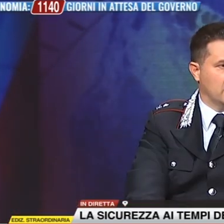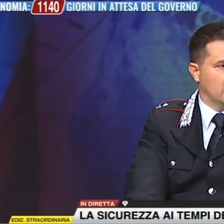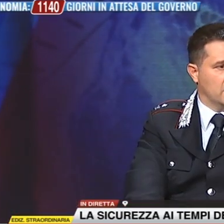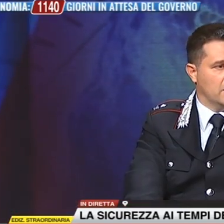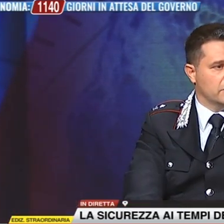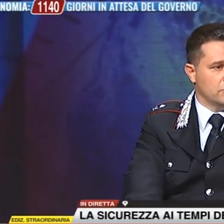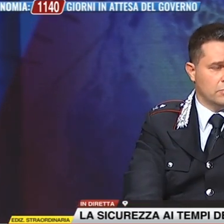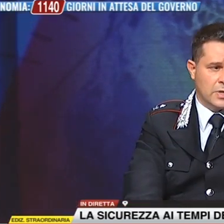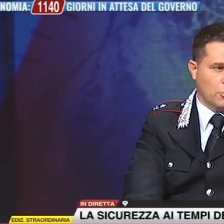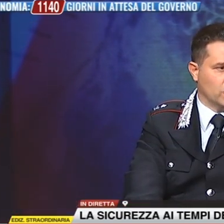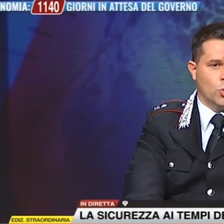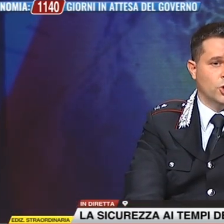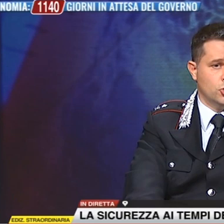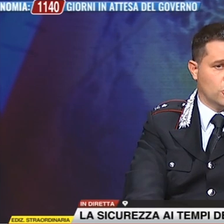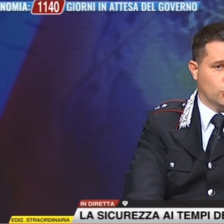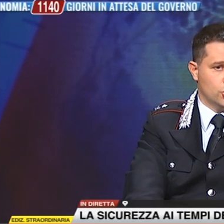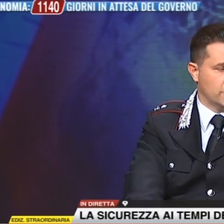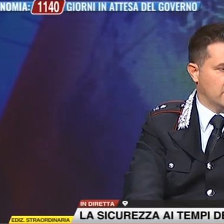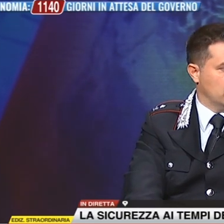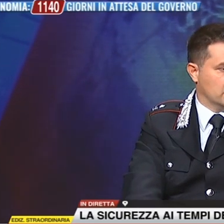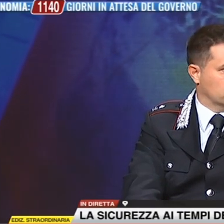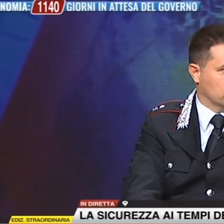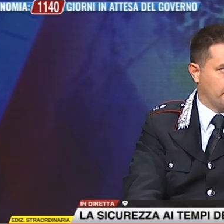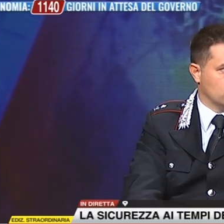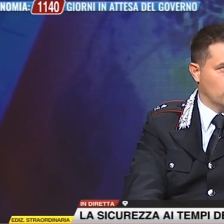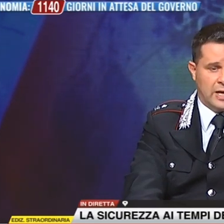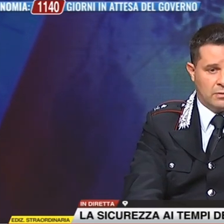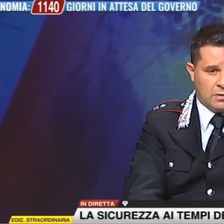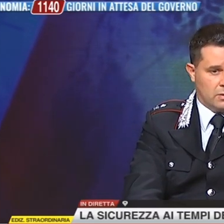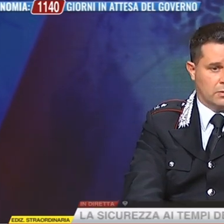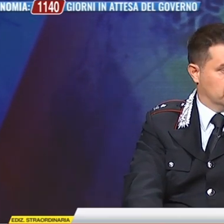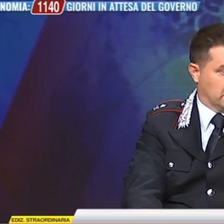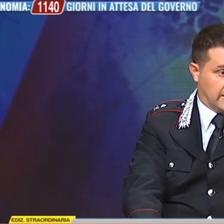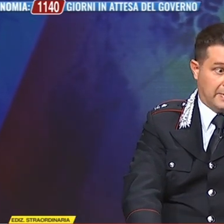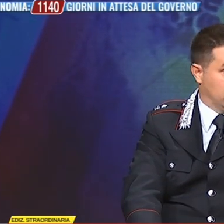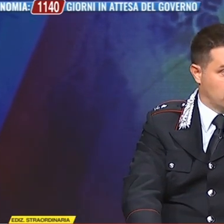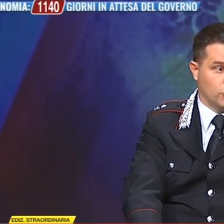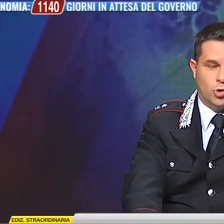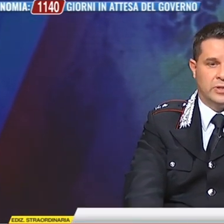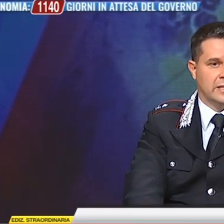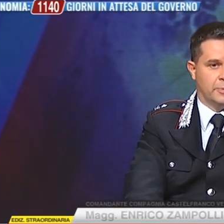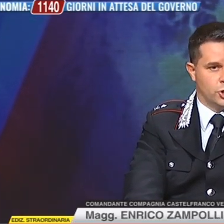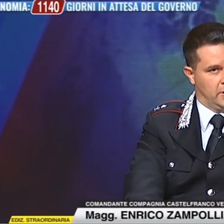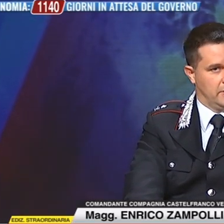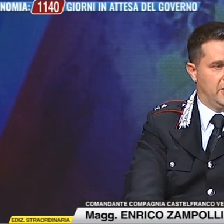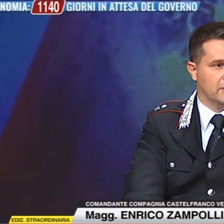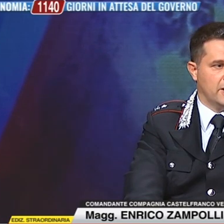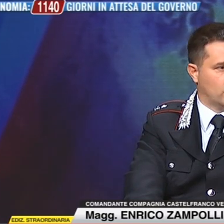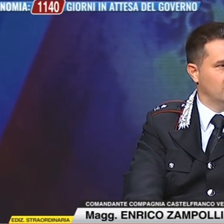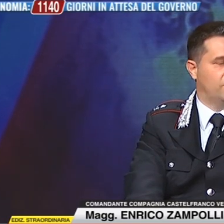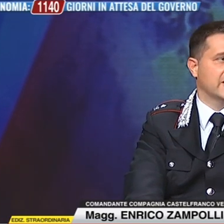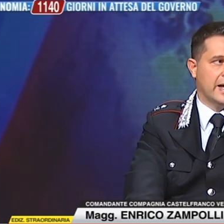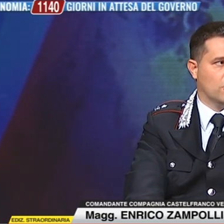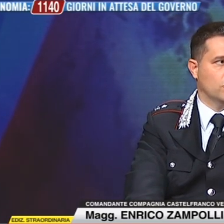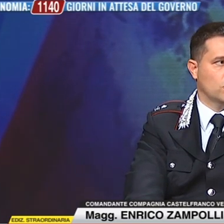anche nel momento in cui non si conosce una persona, perché magari si hanno avuto contatti precedentemente,